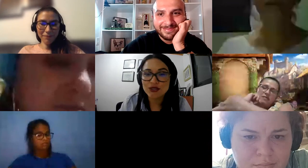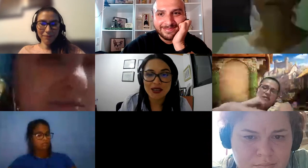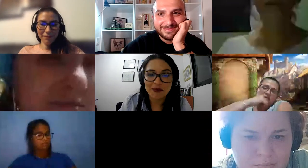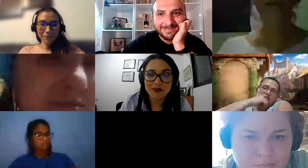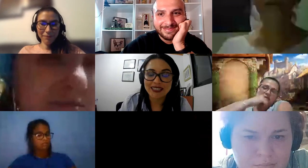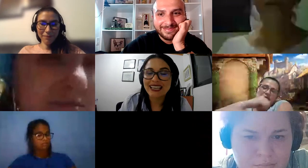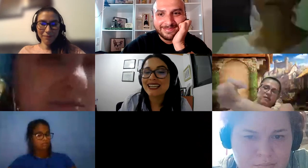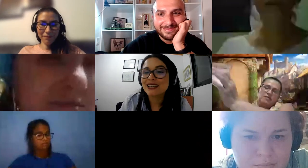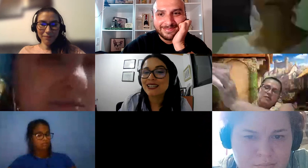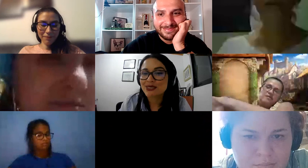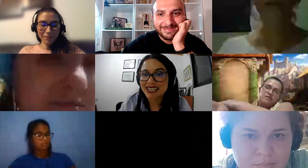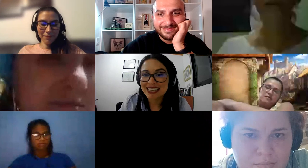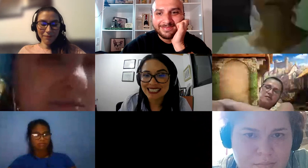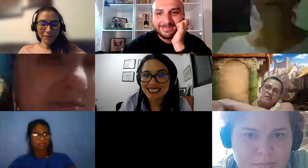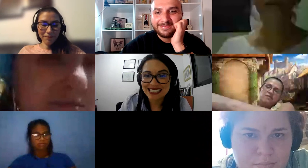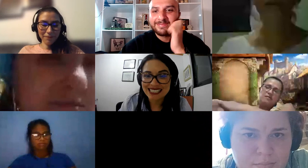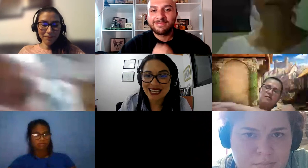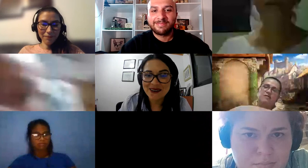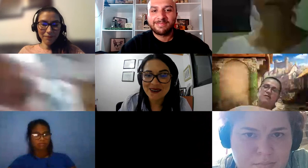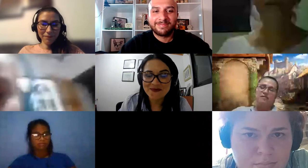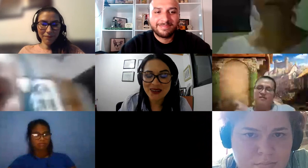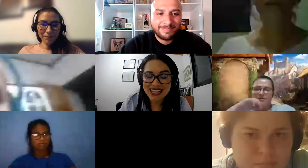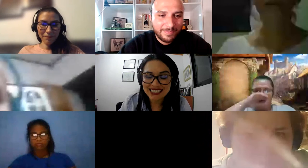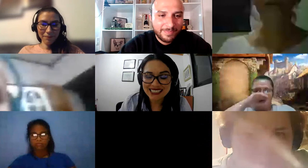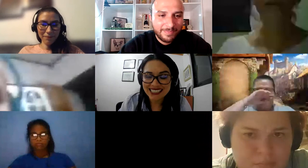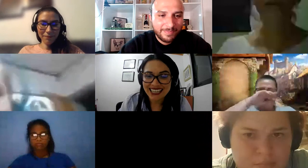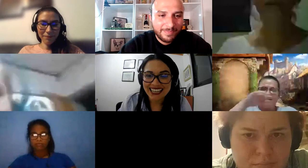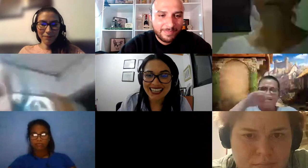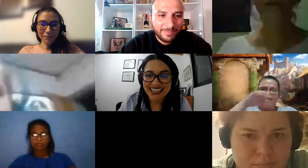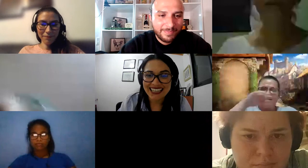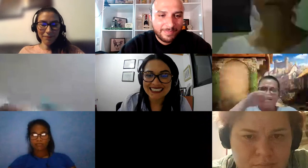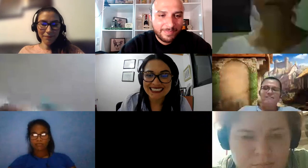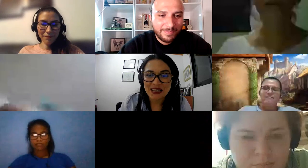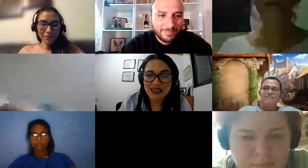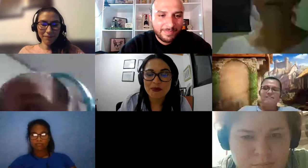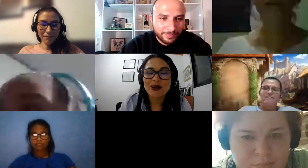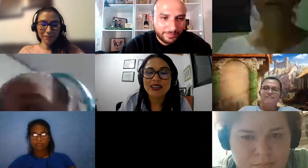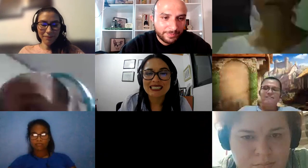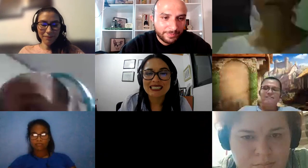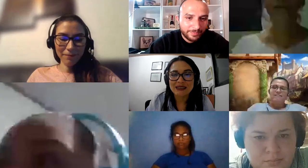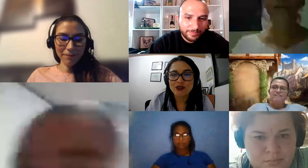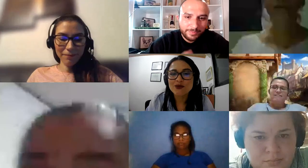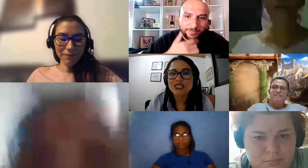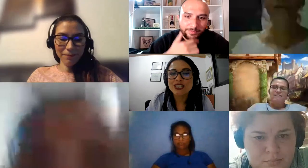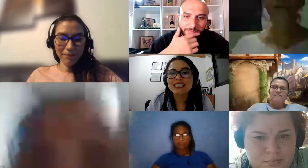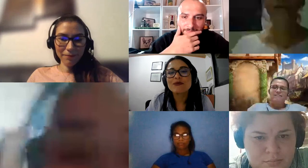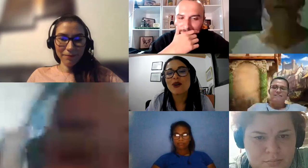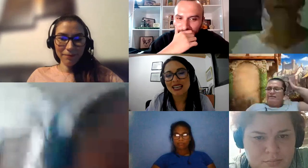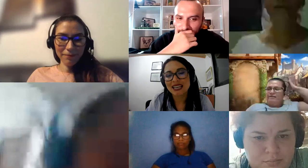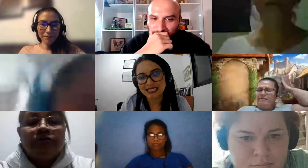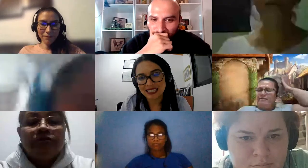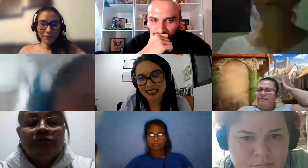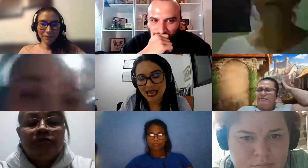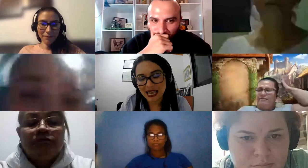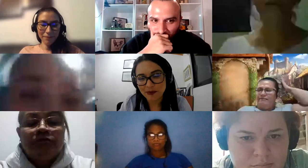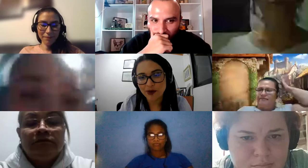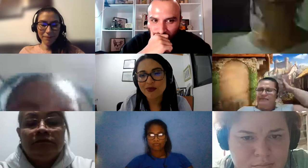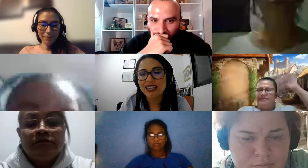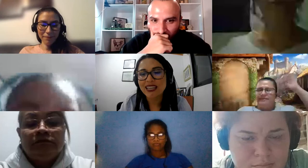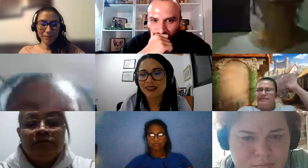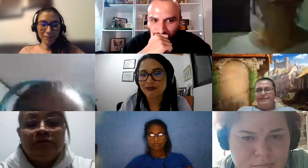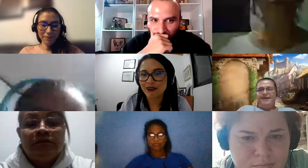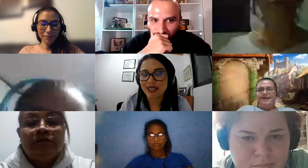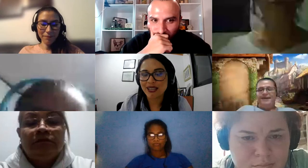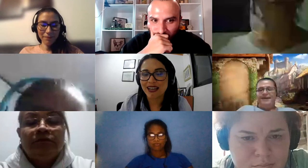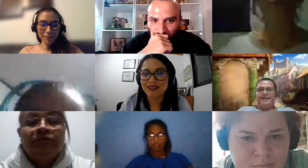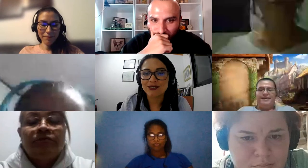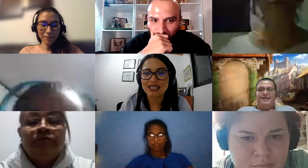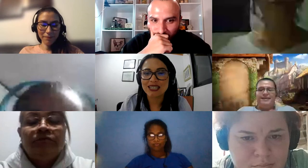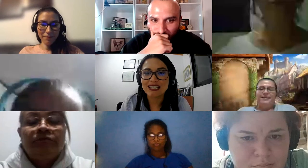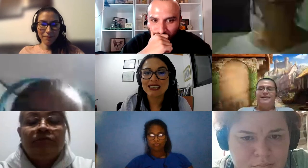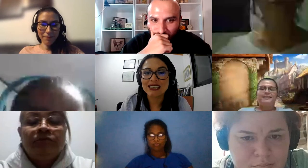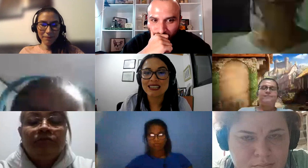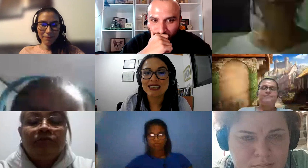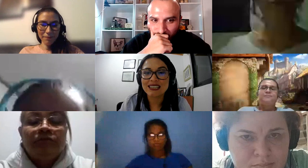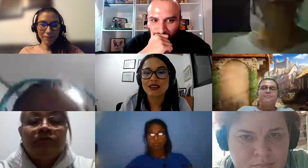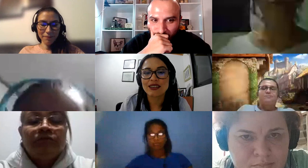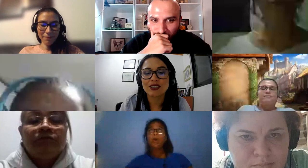que aprender y que ustedes quisieran más, pero agradecemos muchísimo este tiempo en que Fabián nos ha enseñado y nos ha